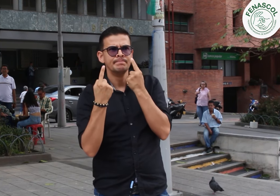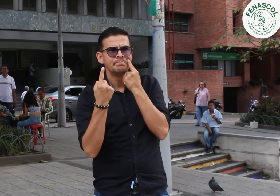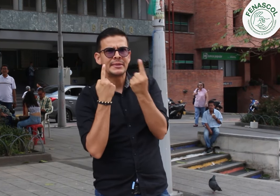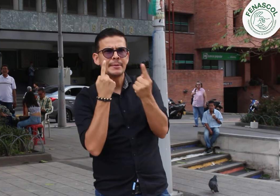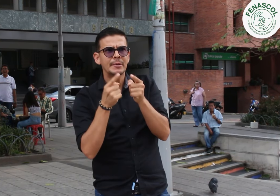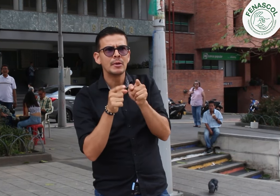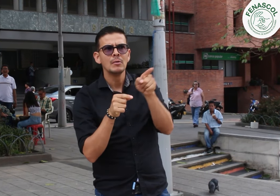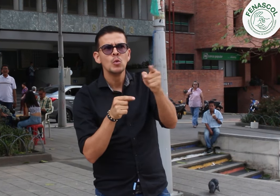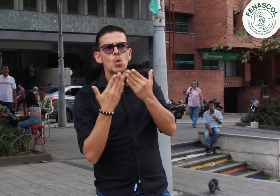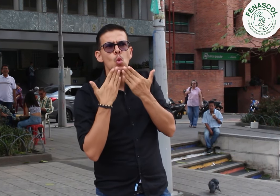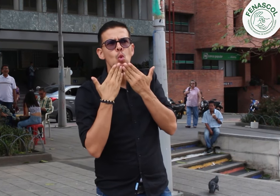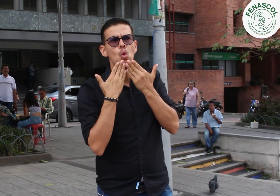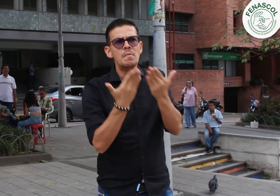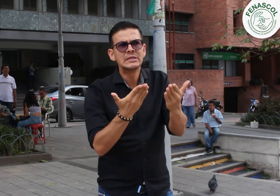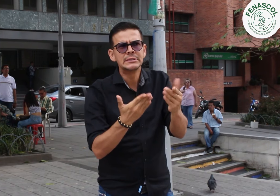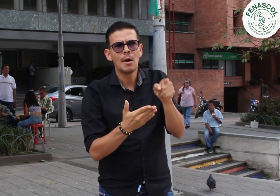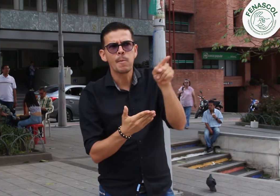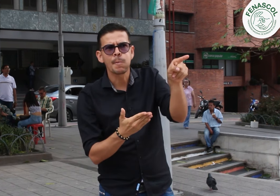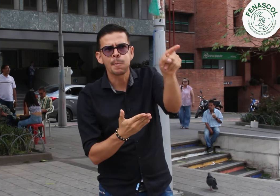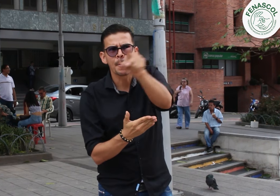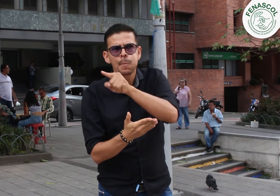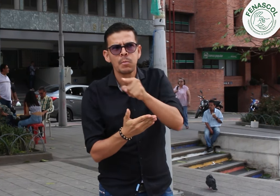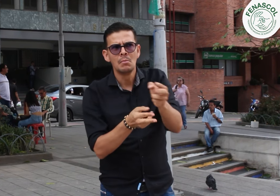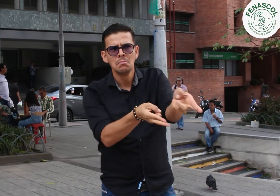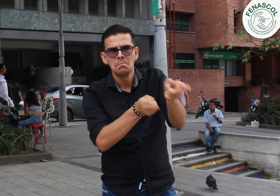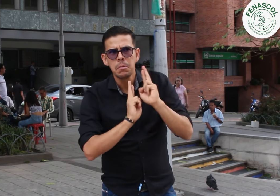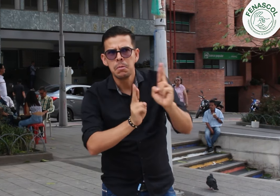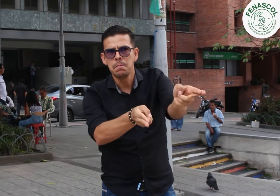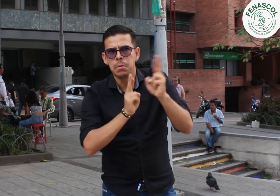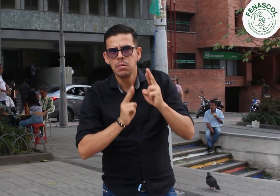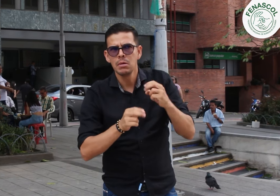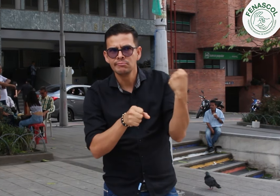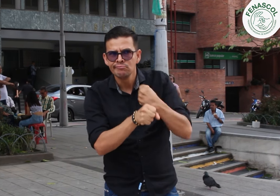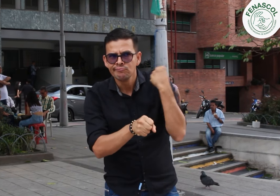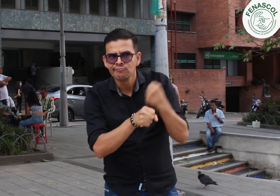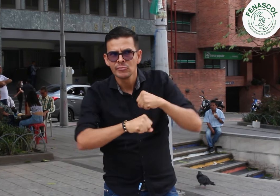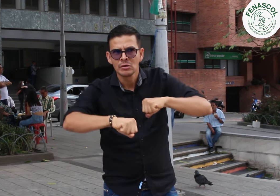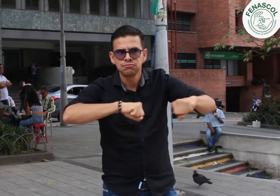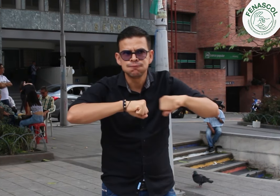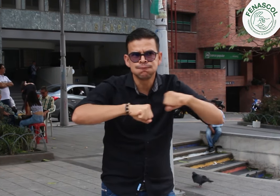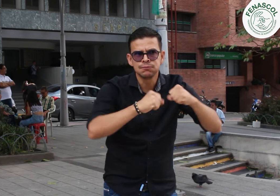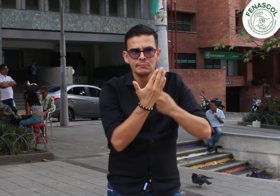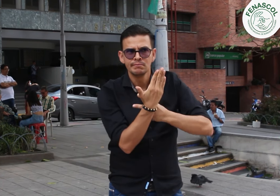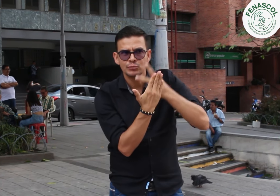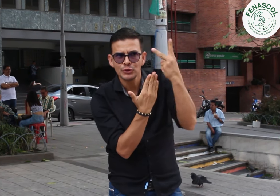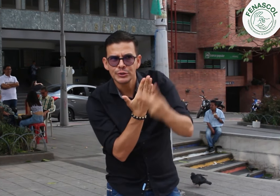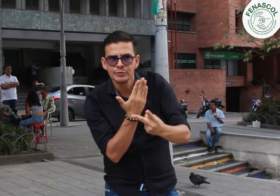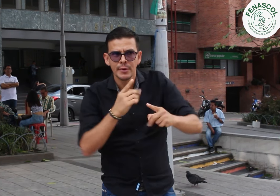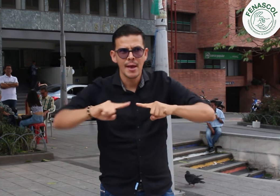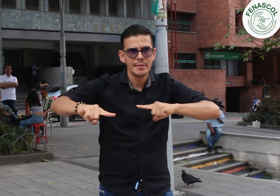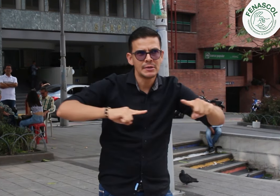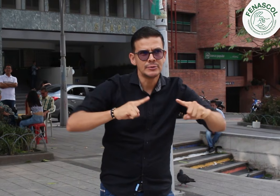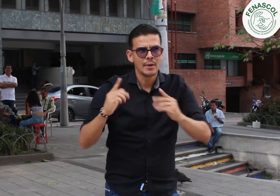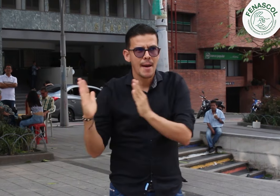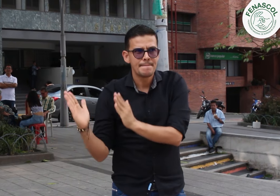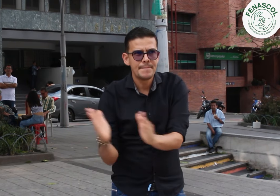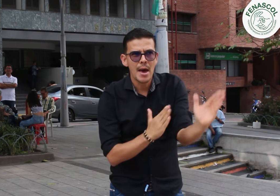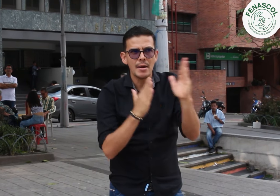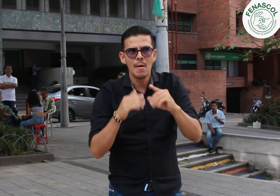tarea por otro lado el grupo responsable de los procesos estará visualizando resultados y estados de cada una de sus